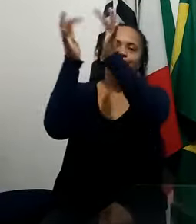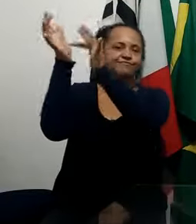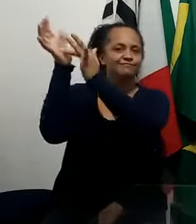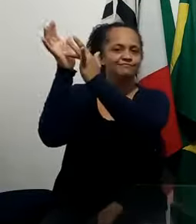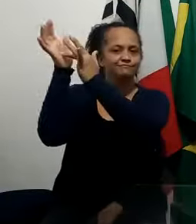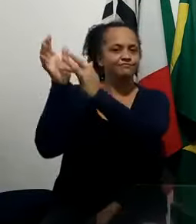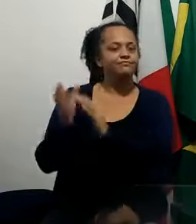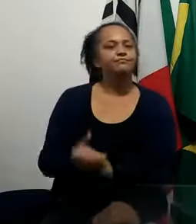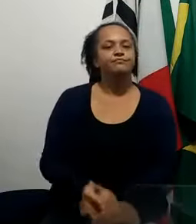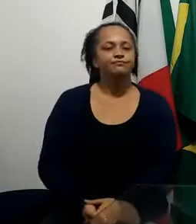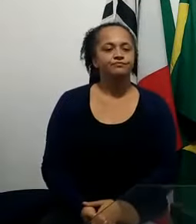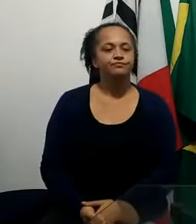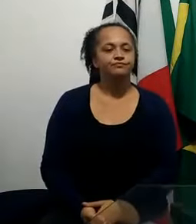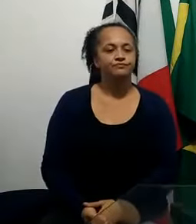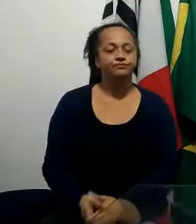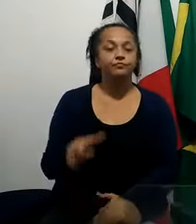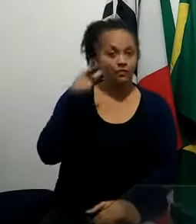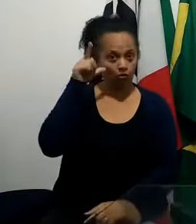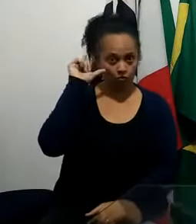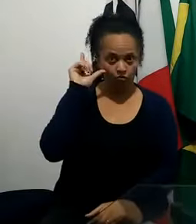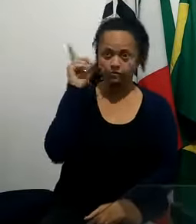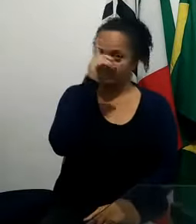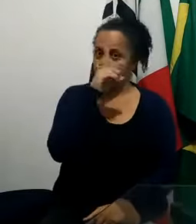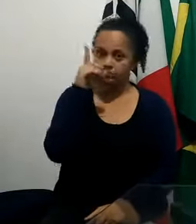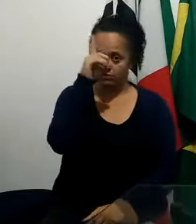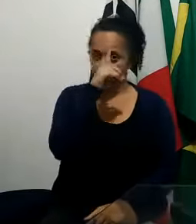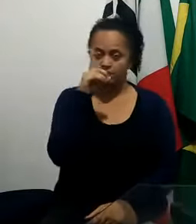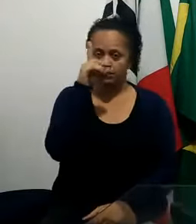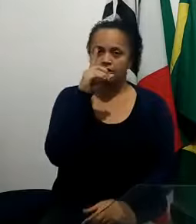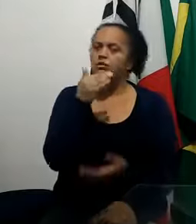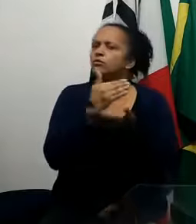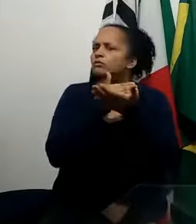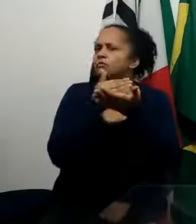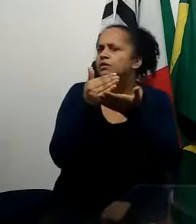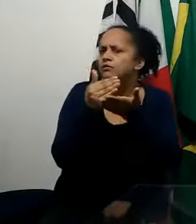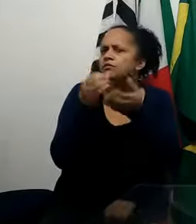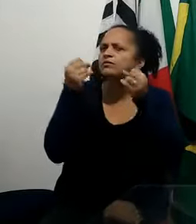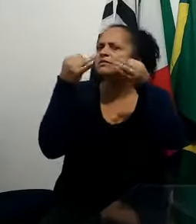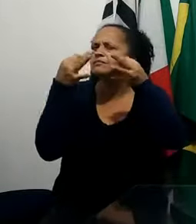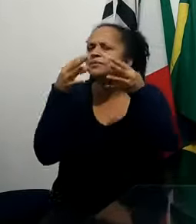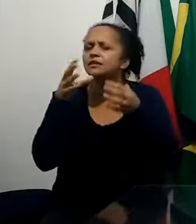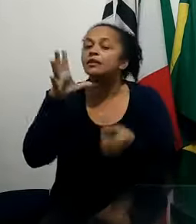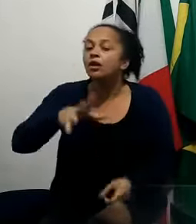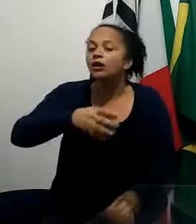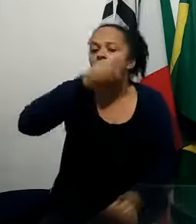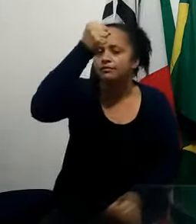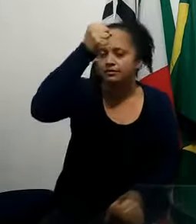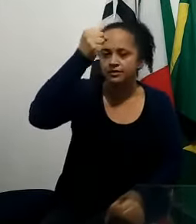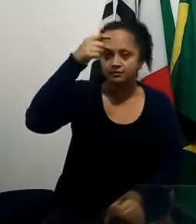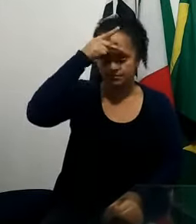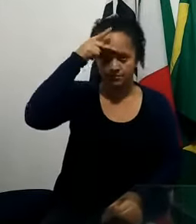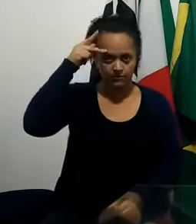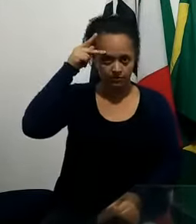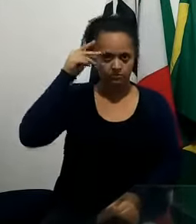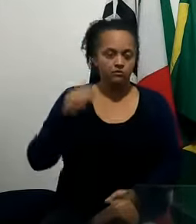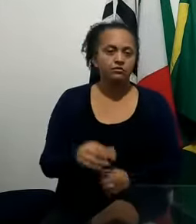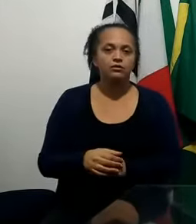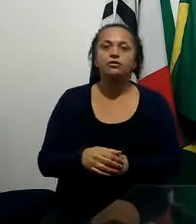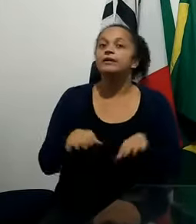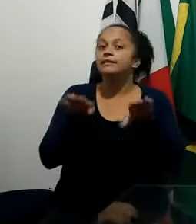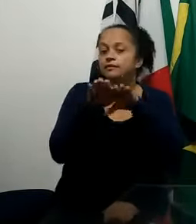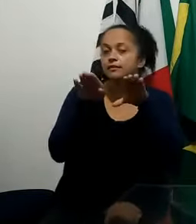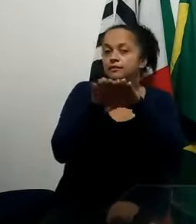nós, ontem, domingo, nós falamos da primeira parte sobre o arrebatamento da igreja, as bodas